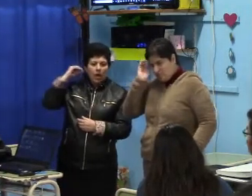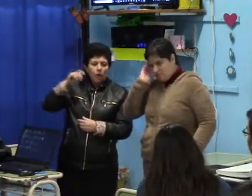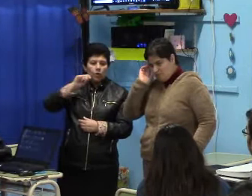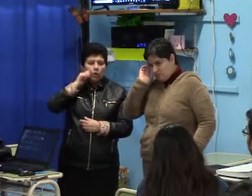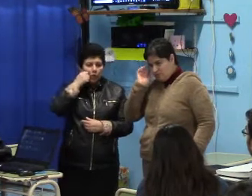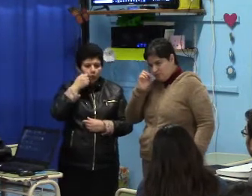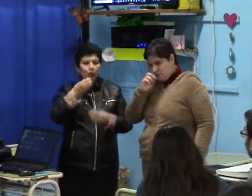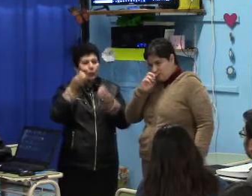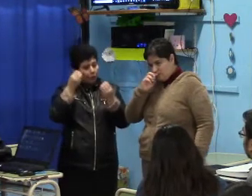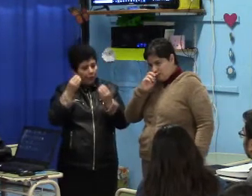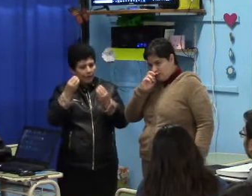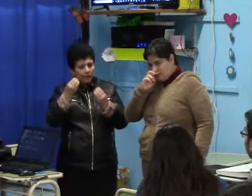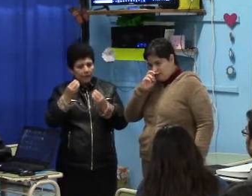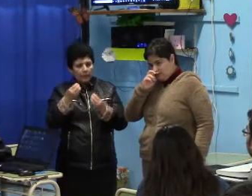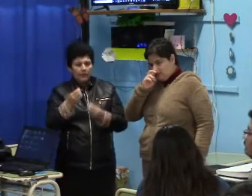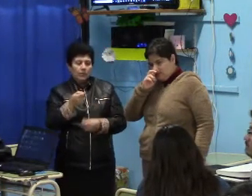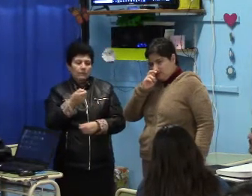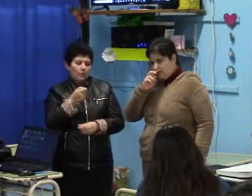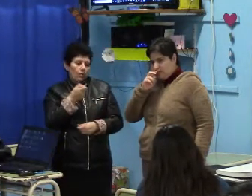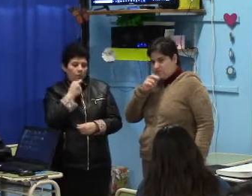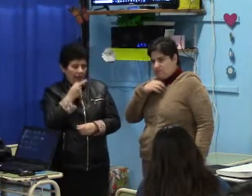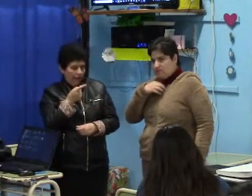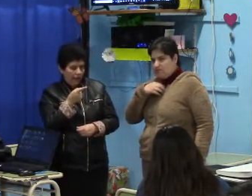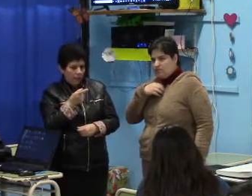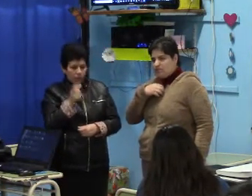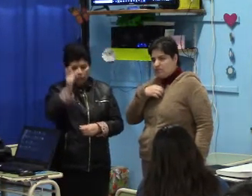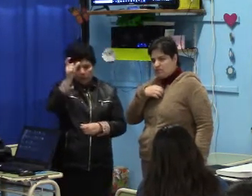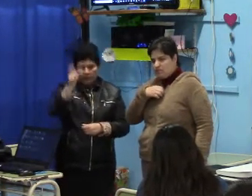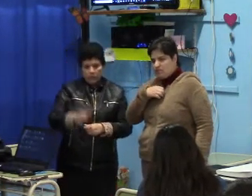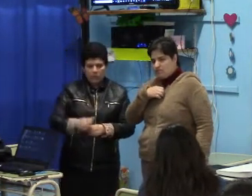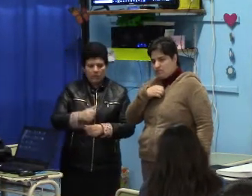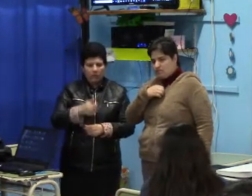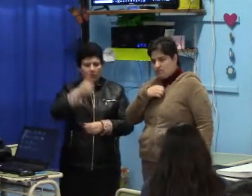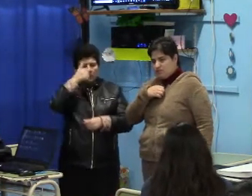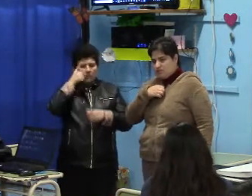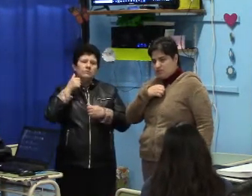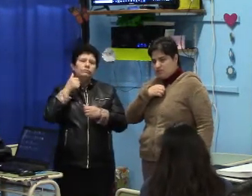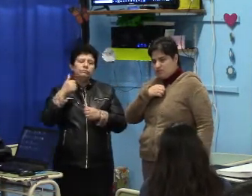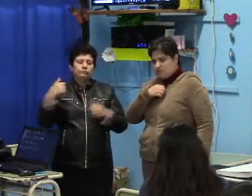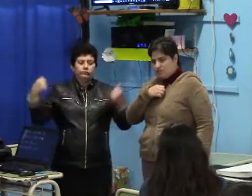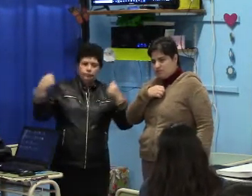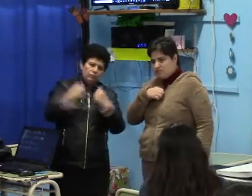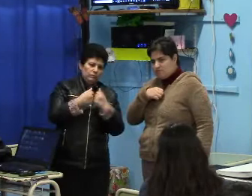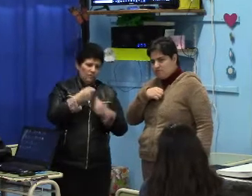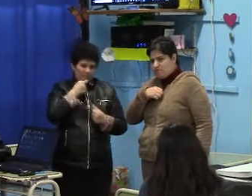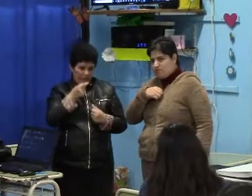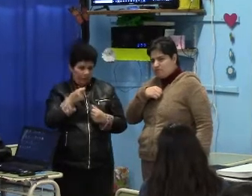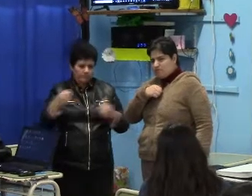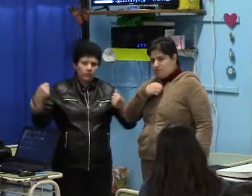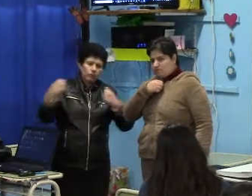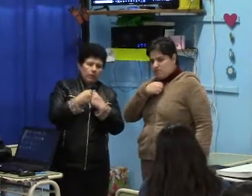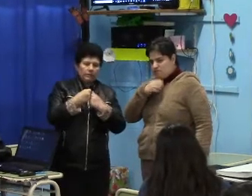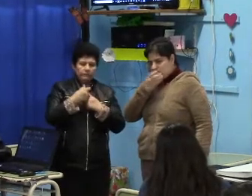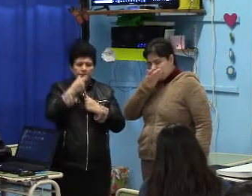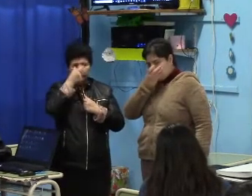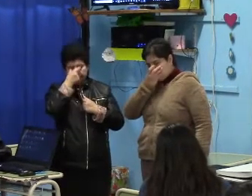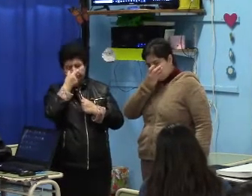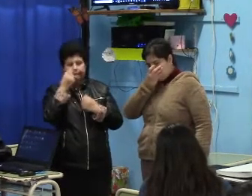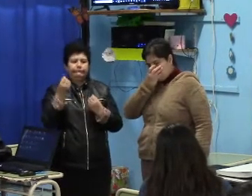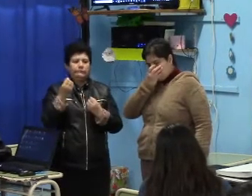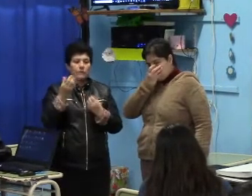ejemplo, para el que tiene un accidente y pierda la visión. Sí. Porque es algo inmediato, el leído requiere cierto